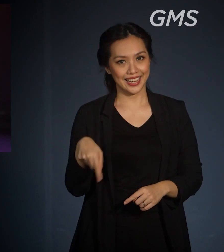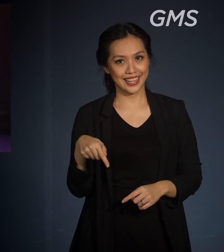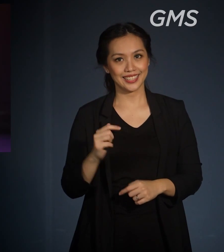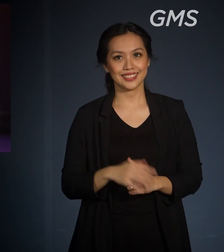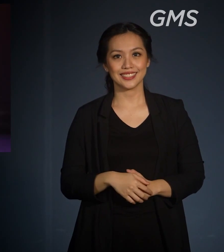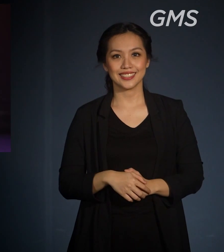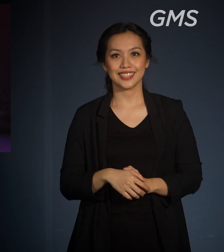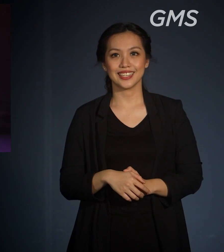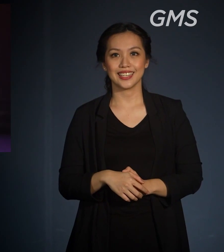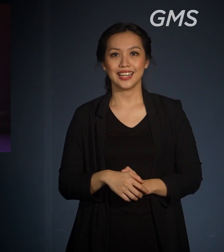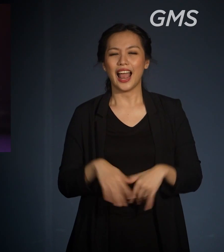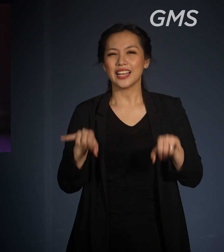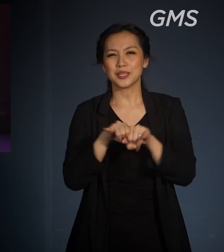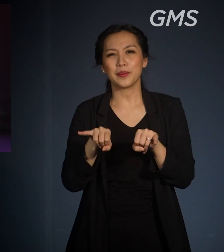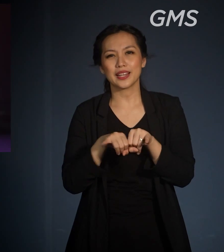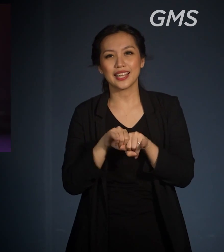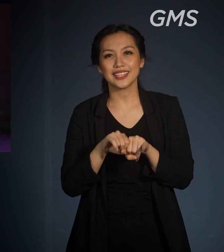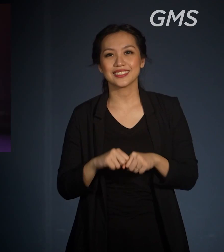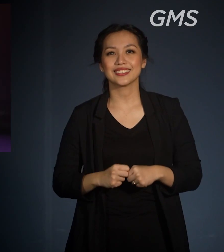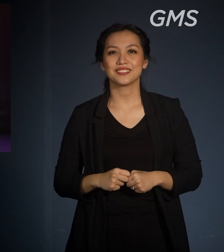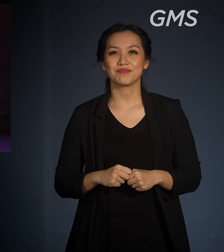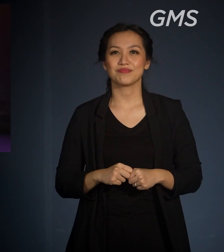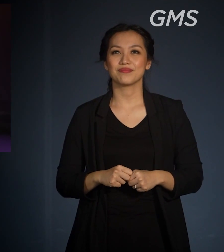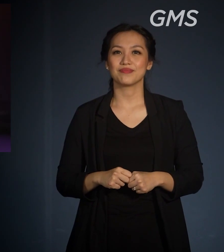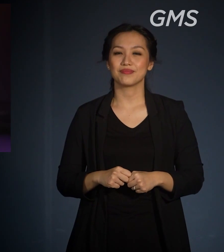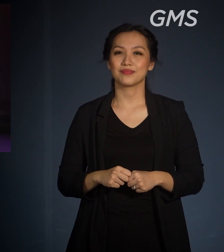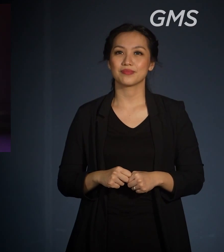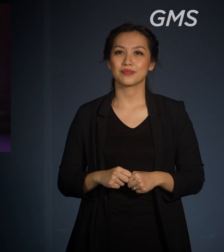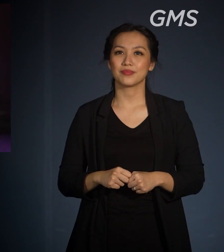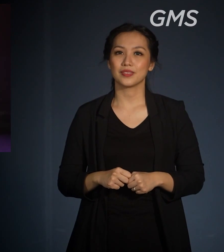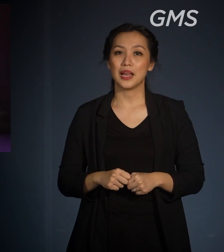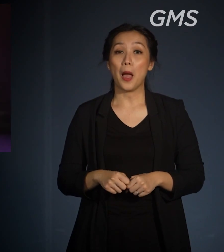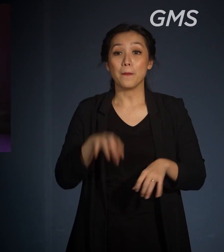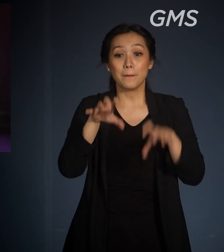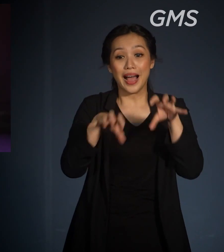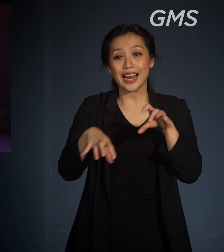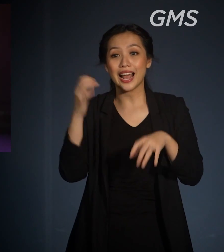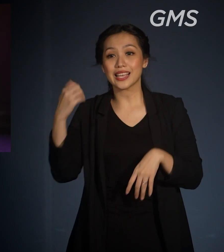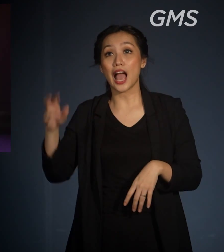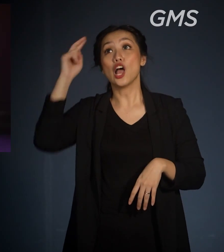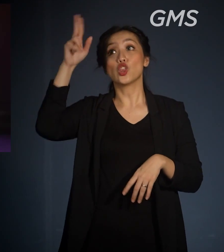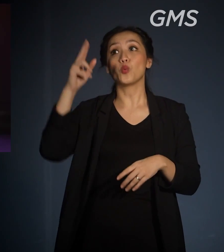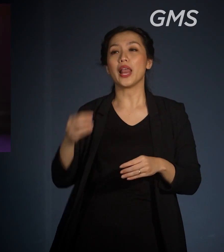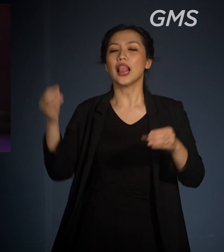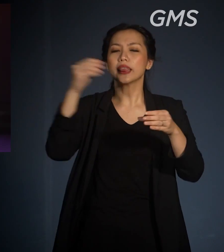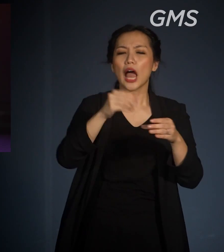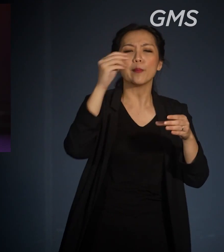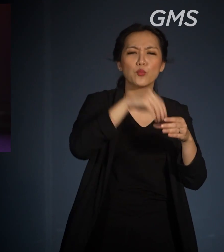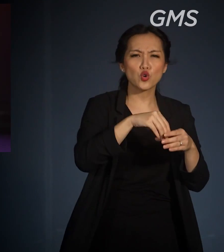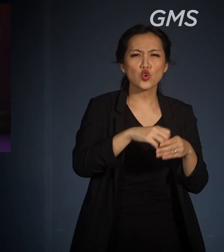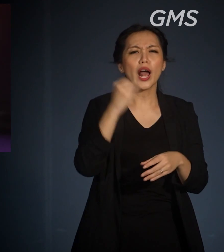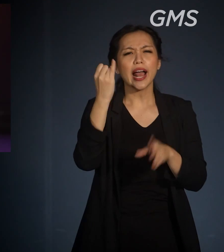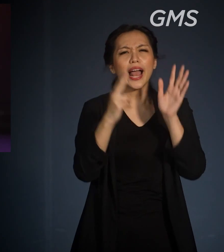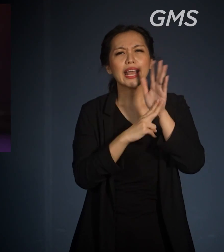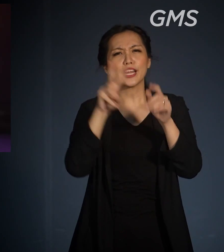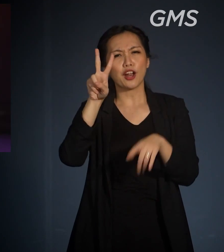saudara, kita inilah objek investasi Tuhan. Tuhan itu menginvestasikan banyak